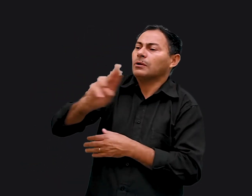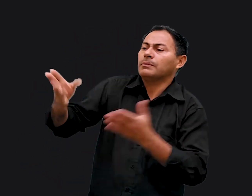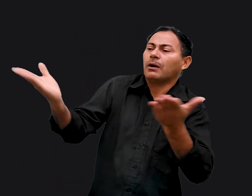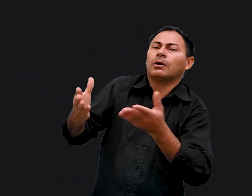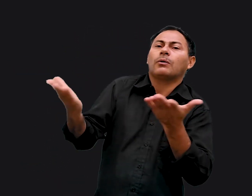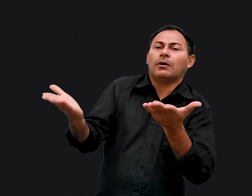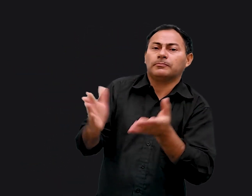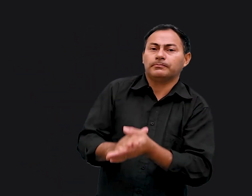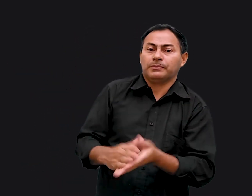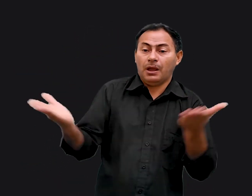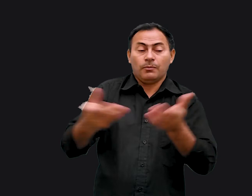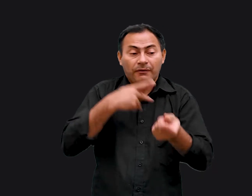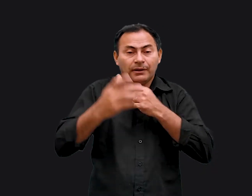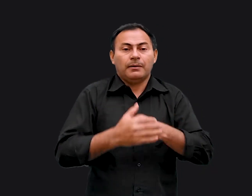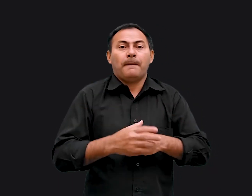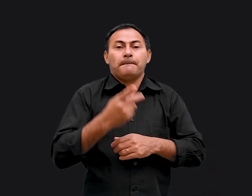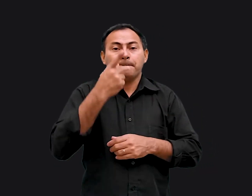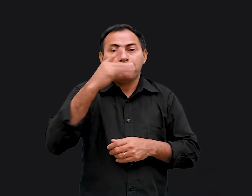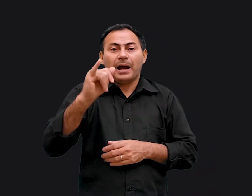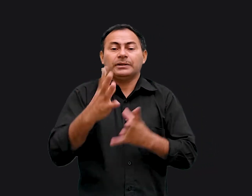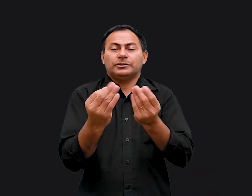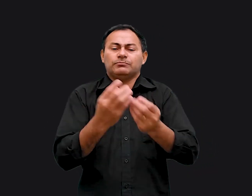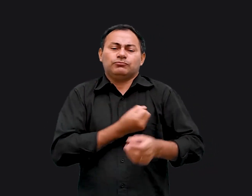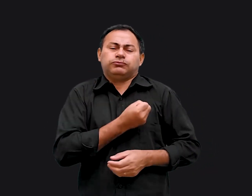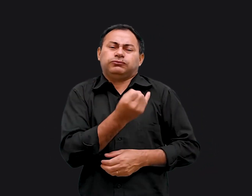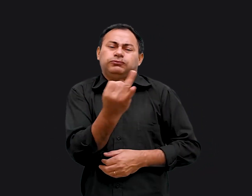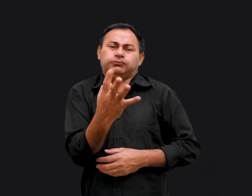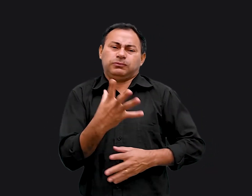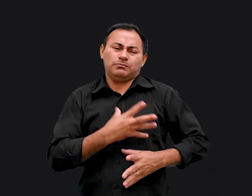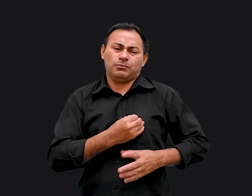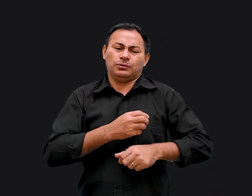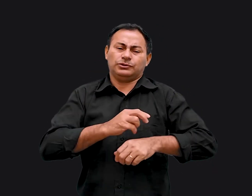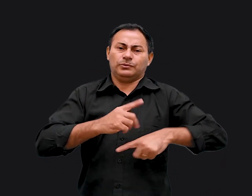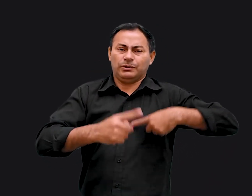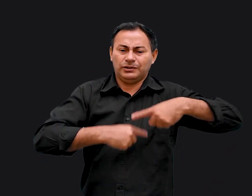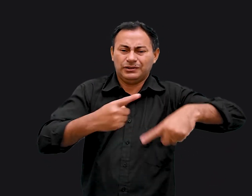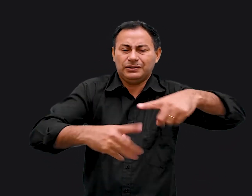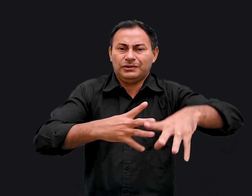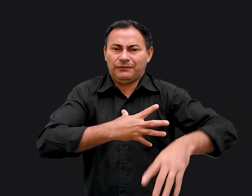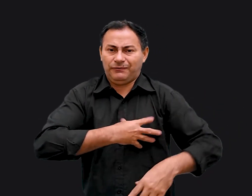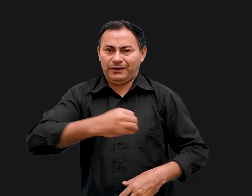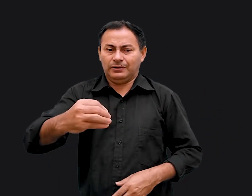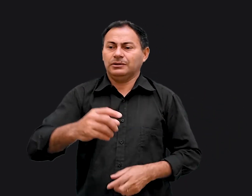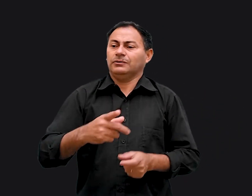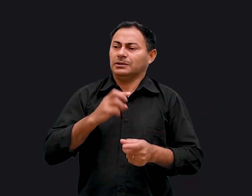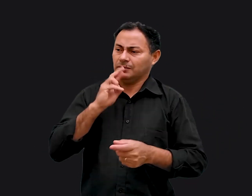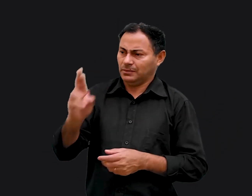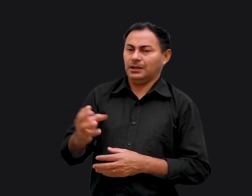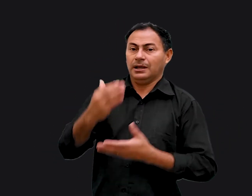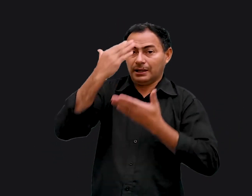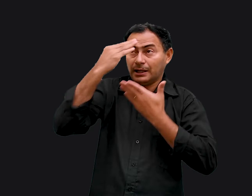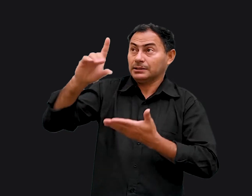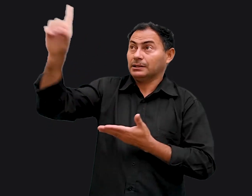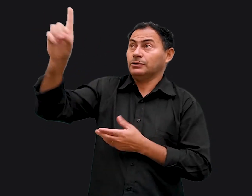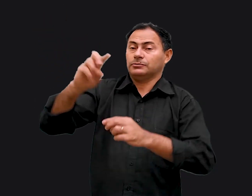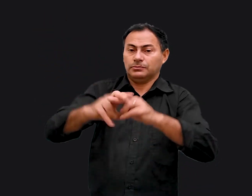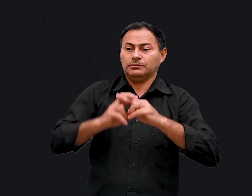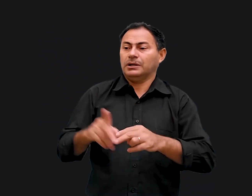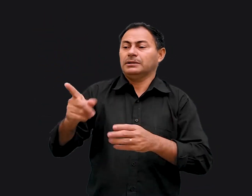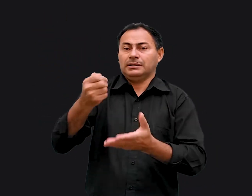seu nome agora? Agora eu me chamo pai de multidões de filhos. Então você diria, graças a Deus por isso, você